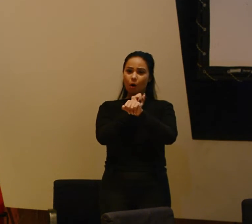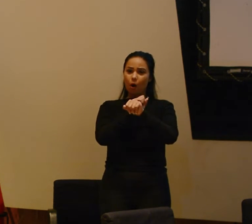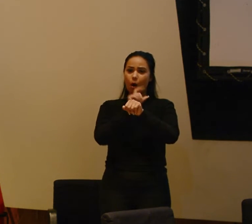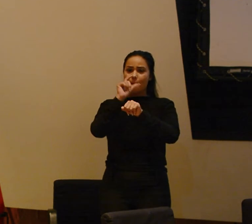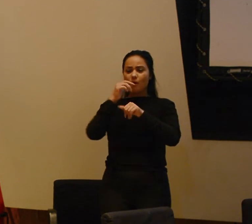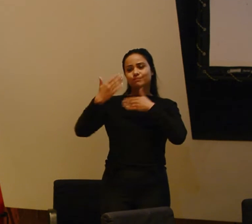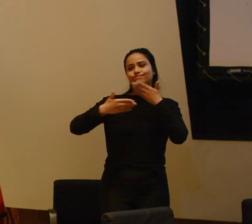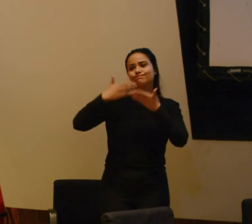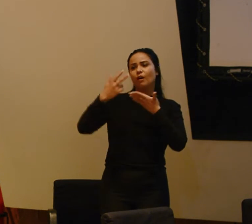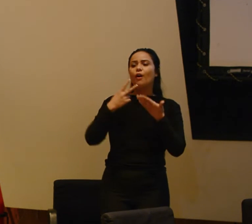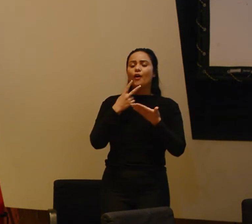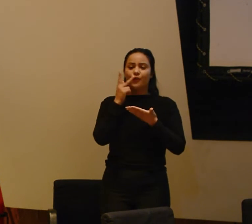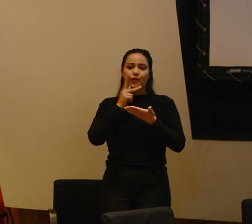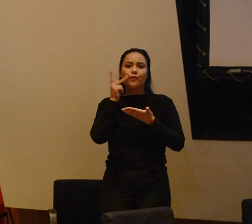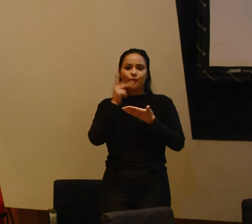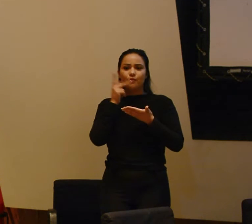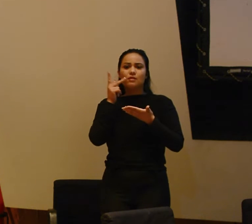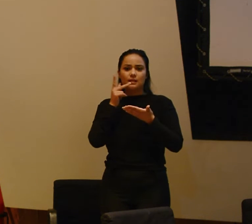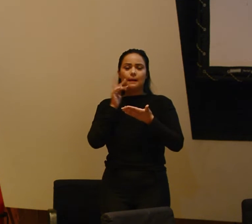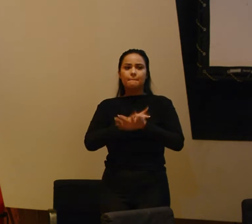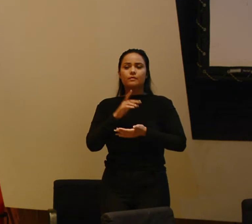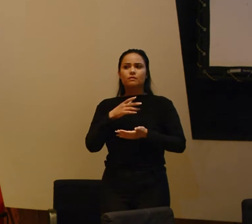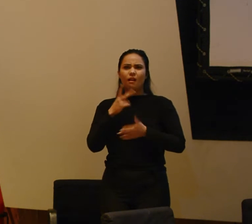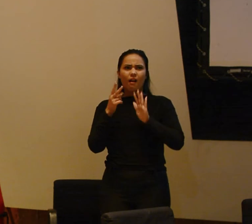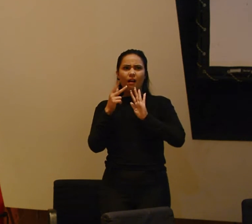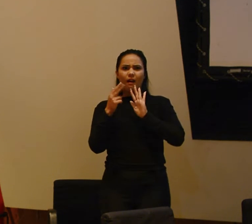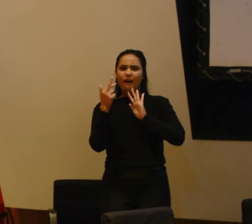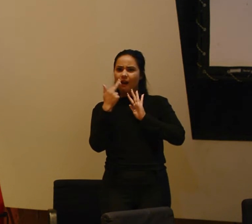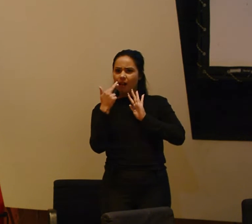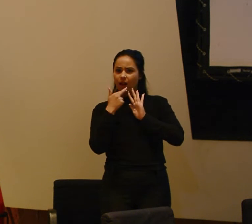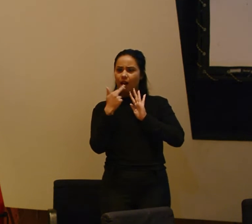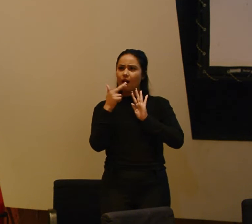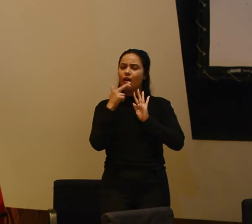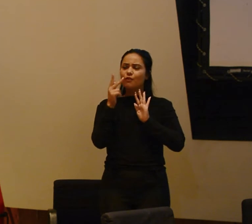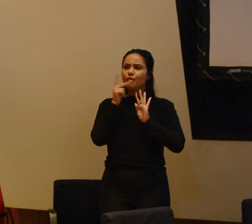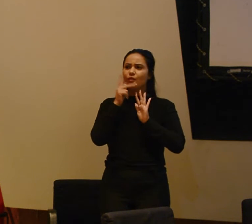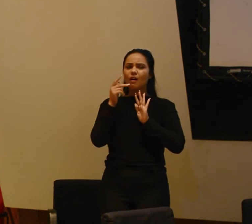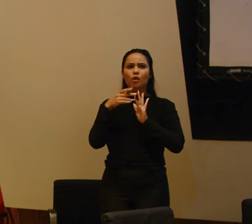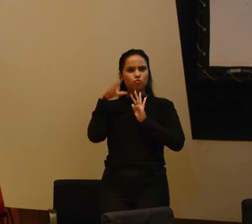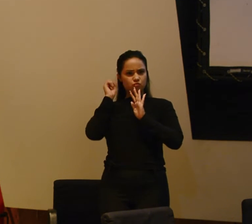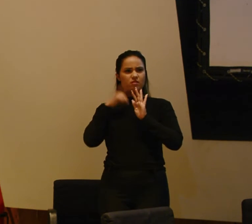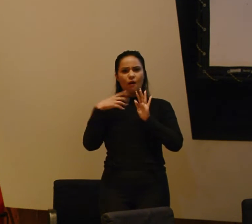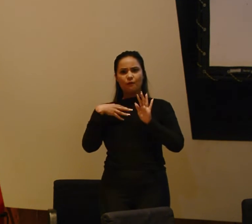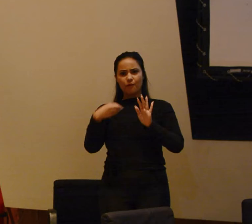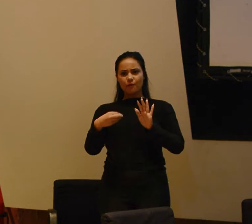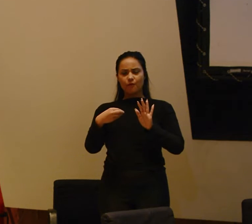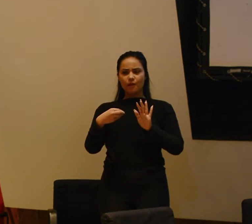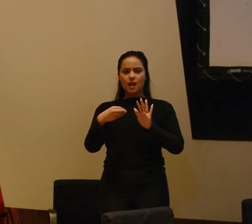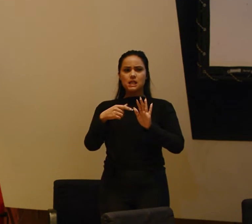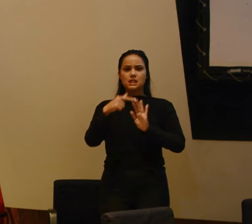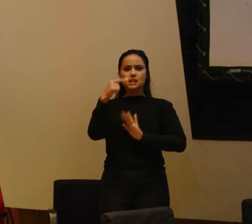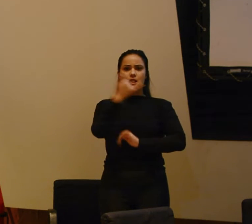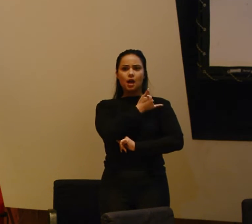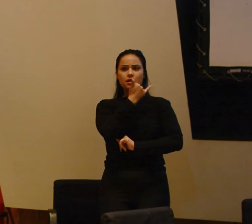se tornarem verbais. Então, um relato que eu ouço muito de pais, principalmente, é: Paula, eu tenho uma filha de 7